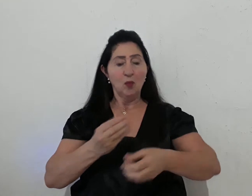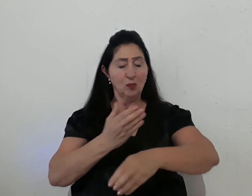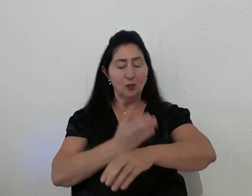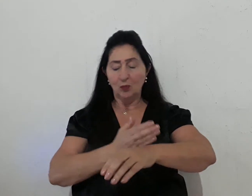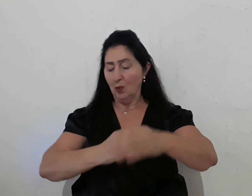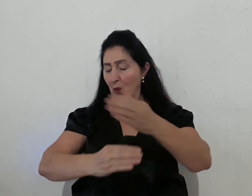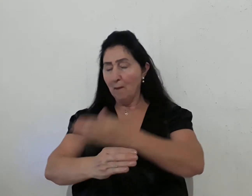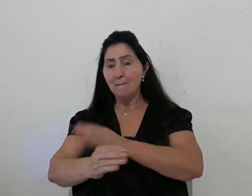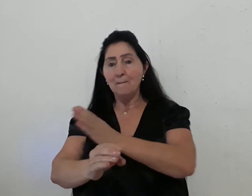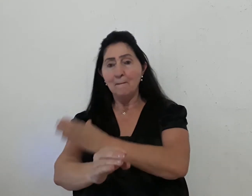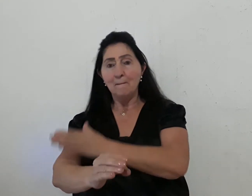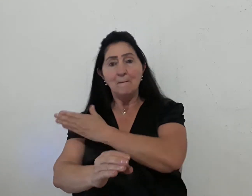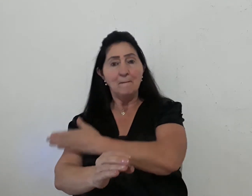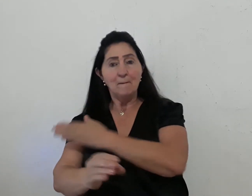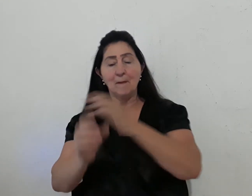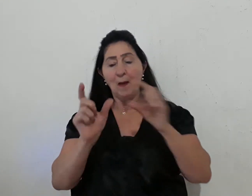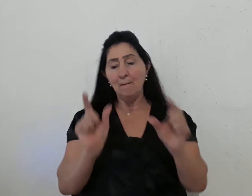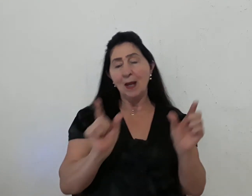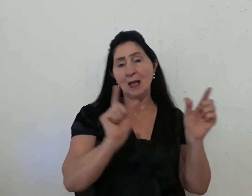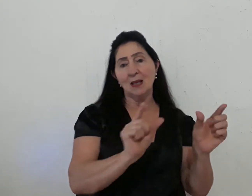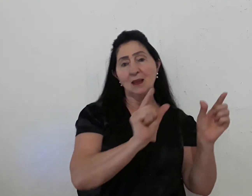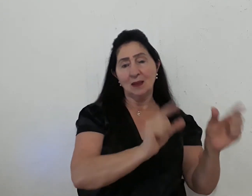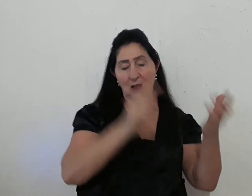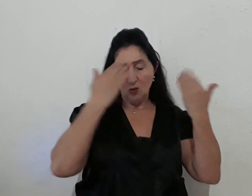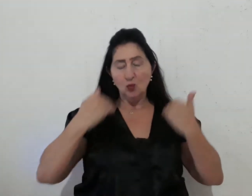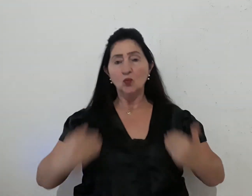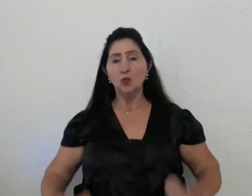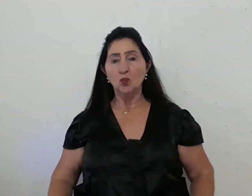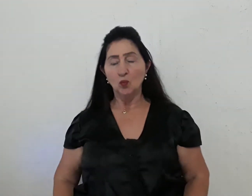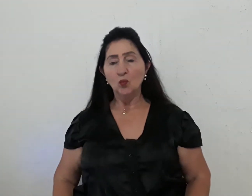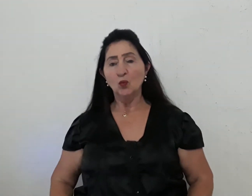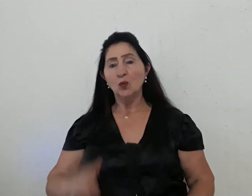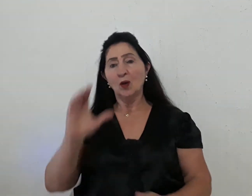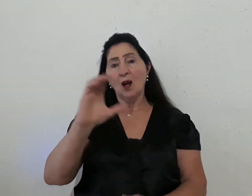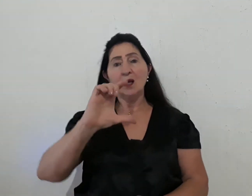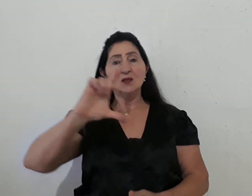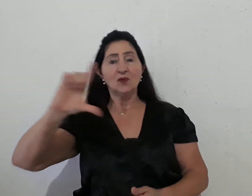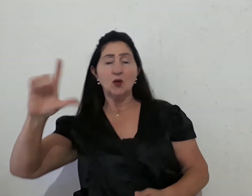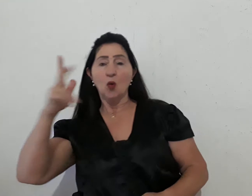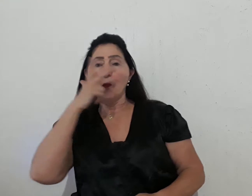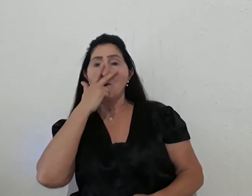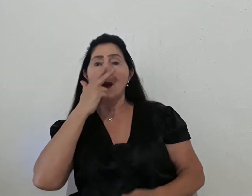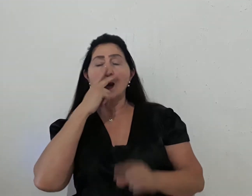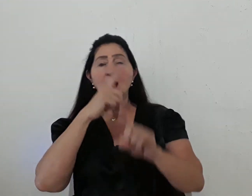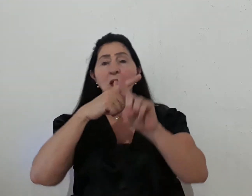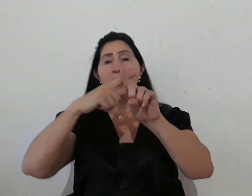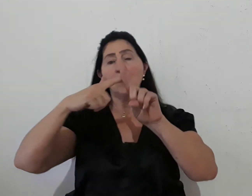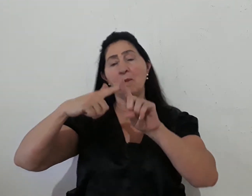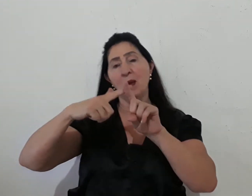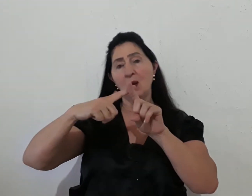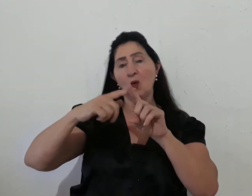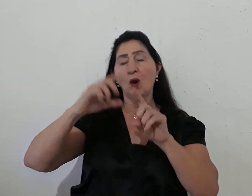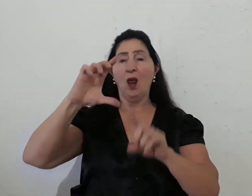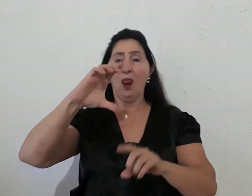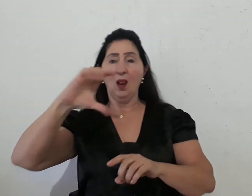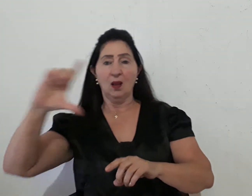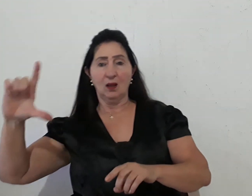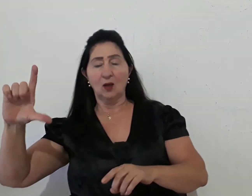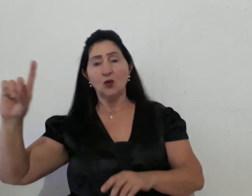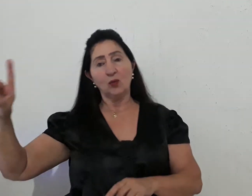A função dele é similar ao dos classificadores descritivo, mas ele é utilizado para descrever a forma,